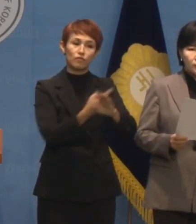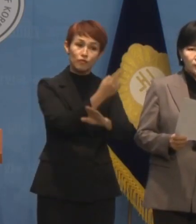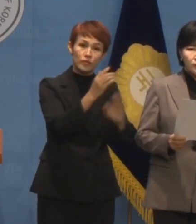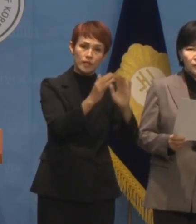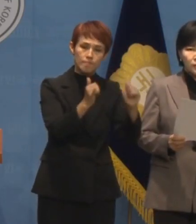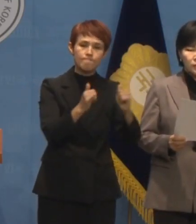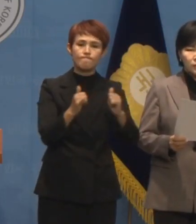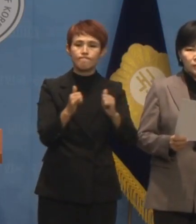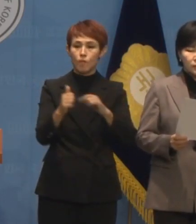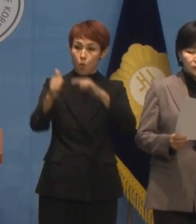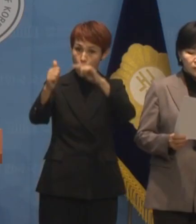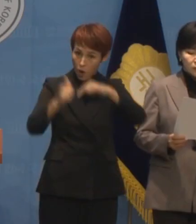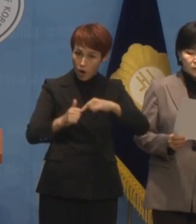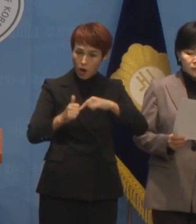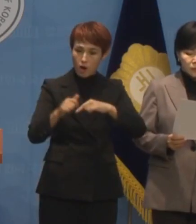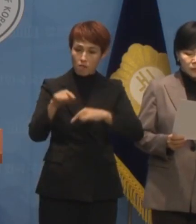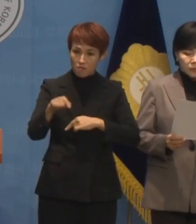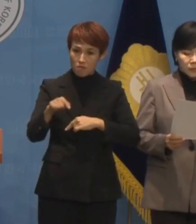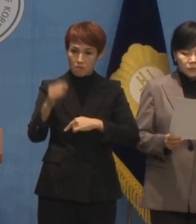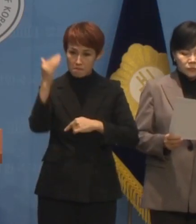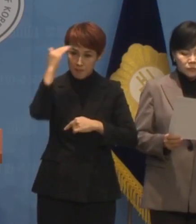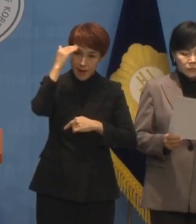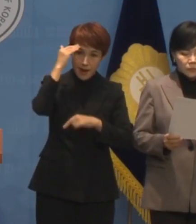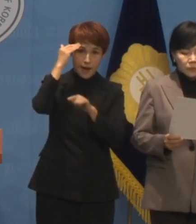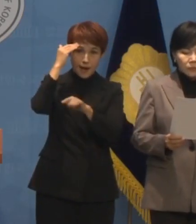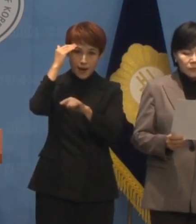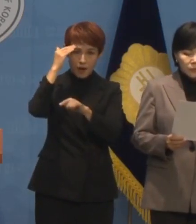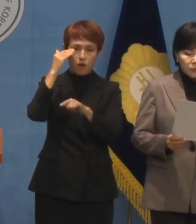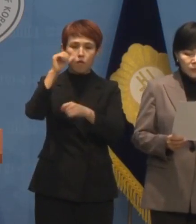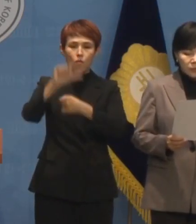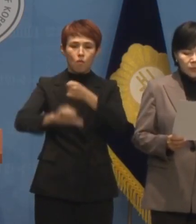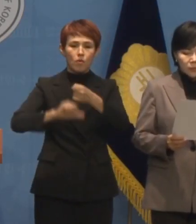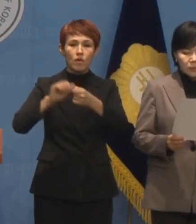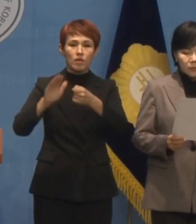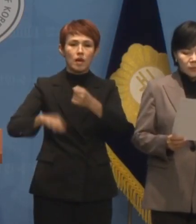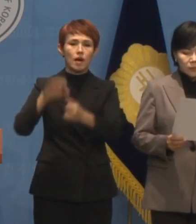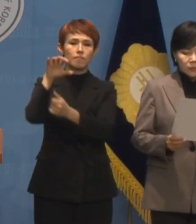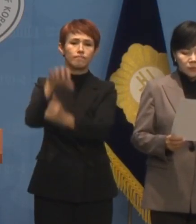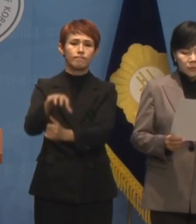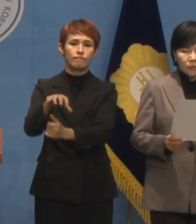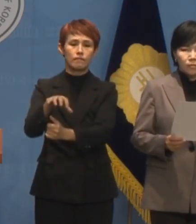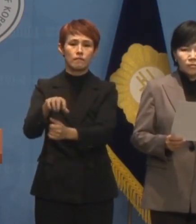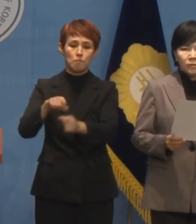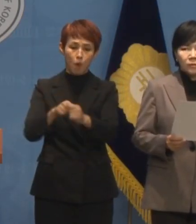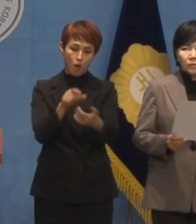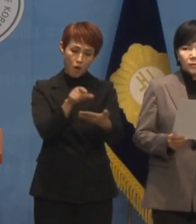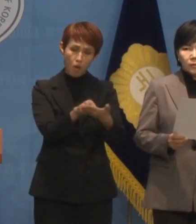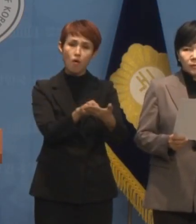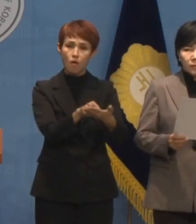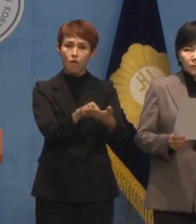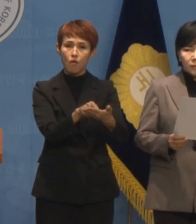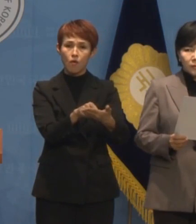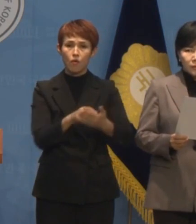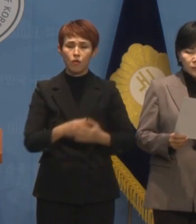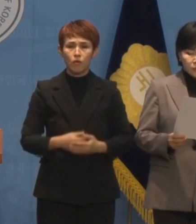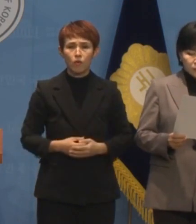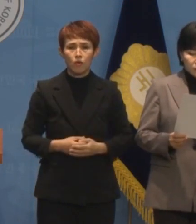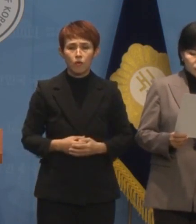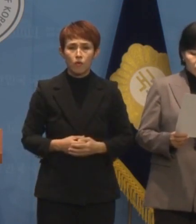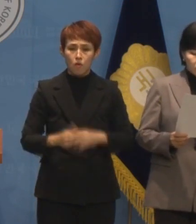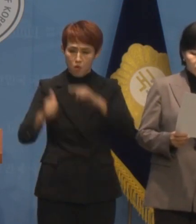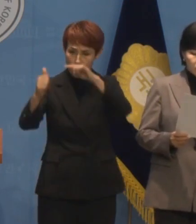동행명령장의 집행을 방해하도록 한 때에는 5년 이하의 징역에 처한다고 규정하고 있습니다.